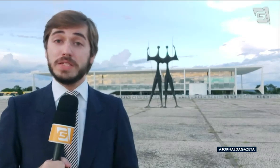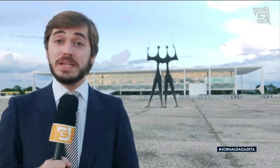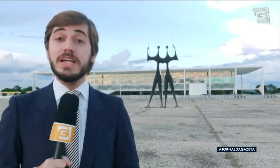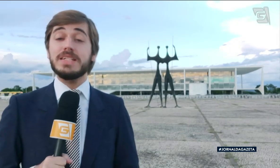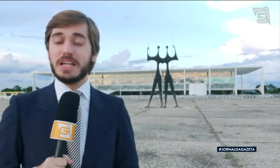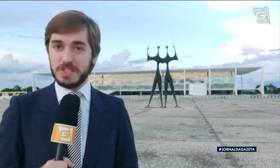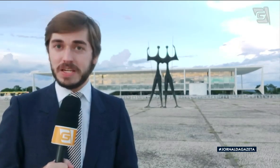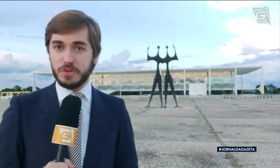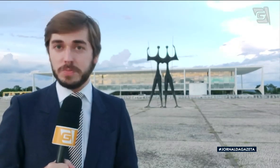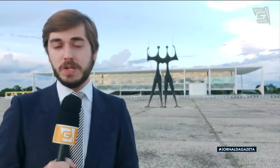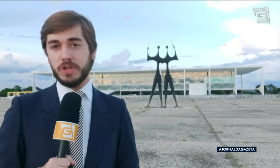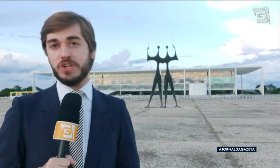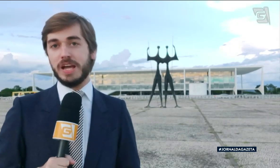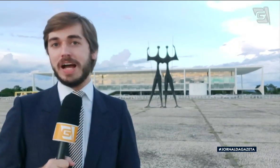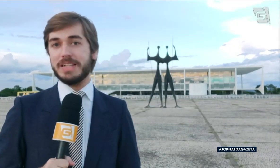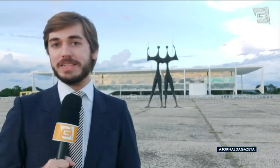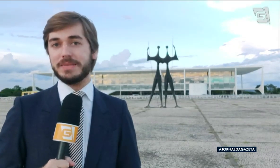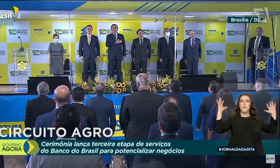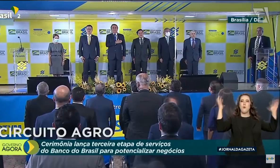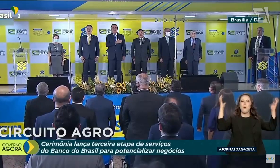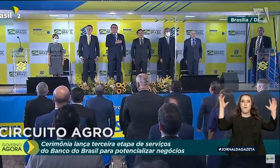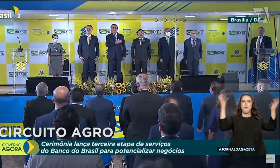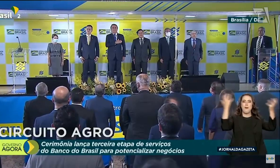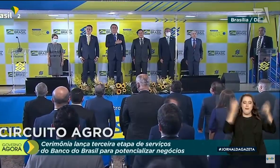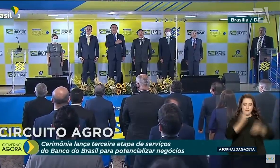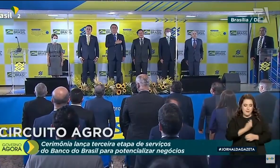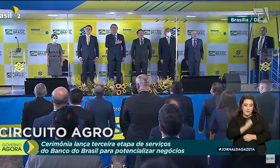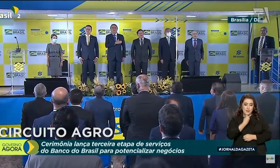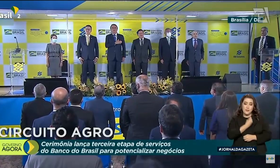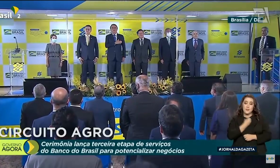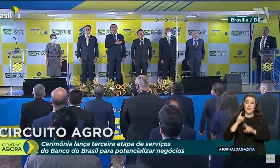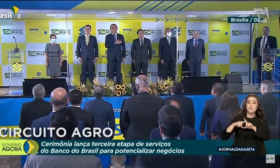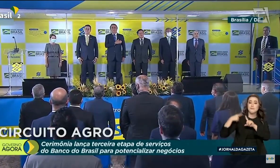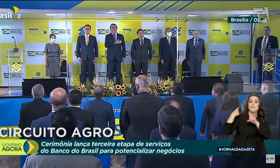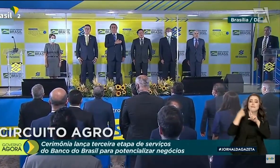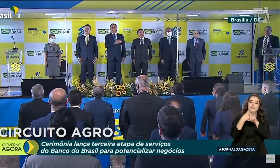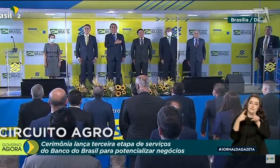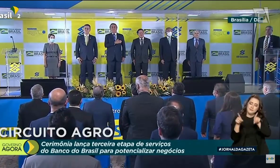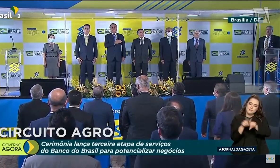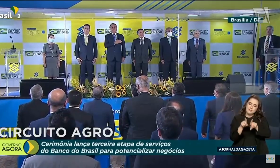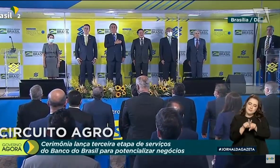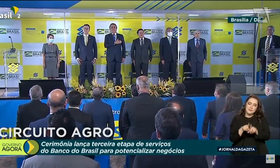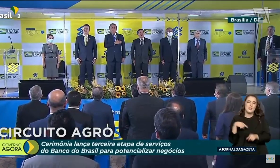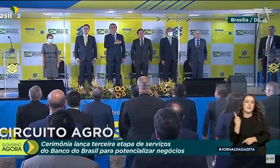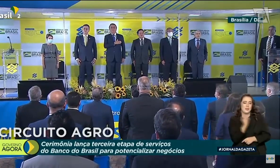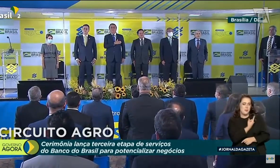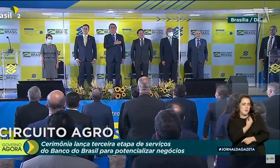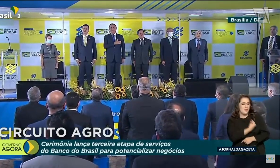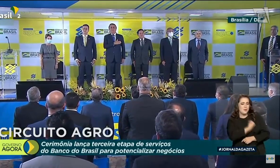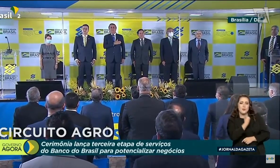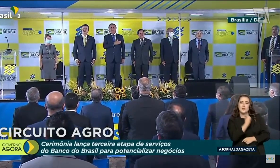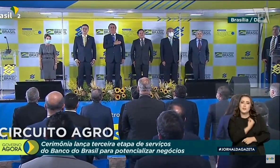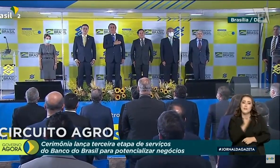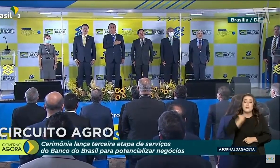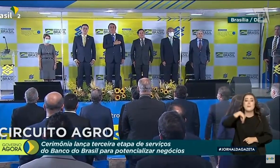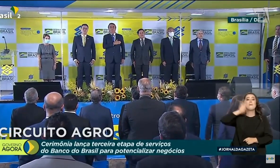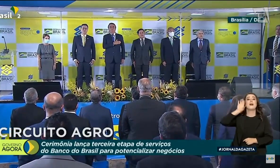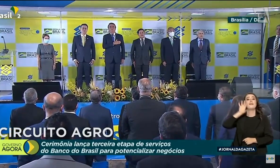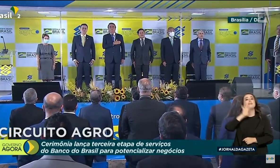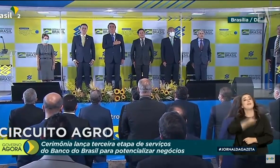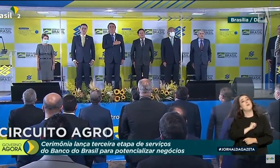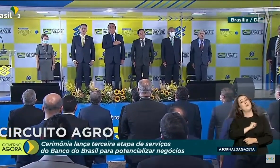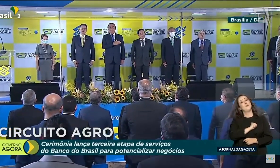valor de cinco bilhões e 700 milhões de reais ontem evento do Banco do Brasil sobre agronegócio o chefe do executivo